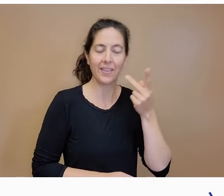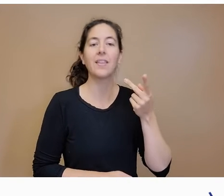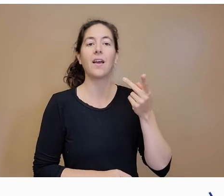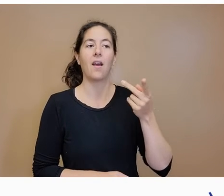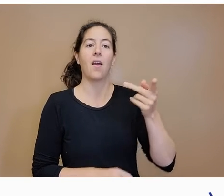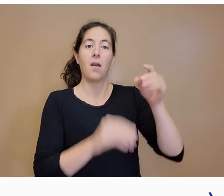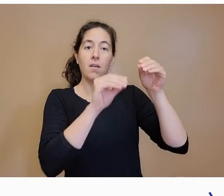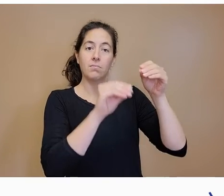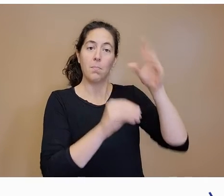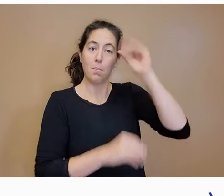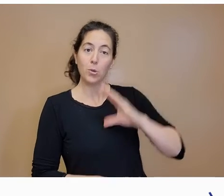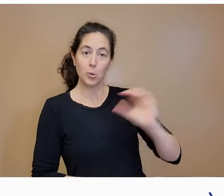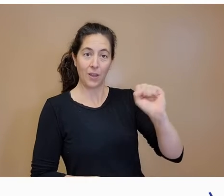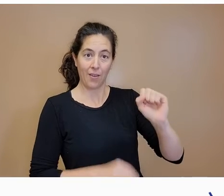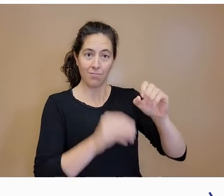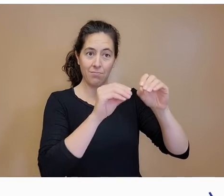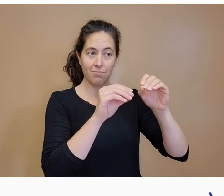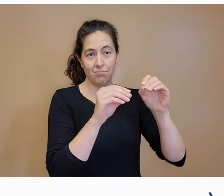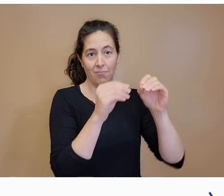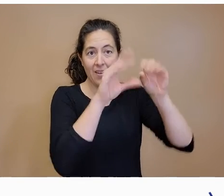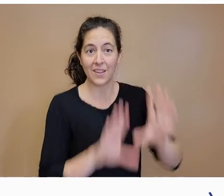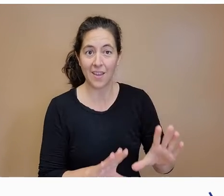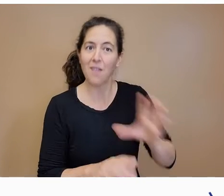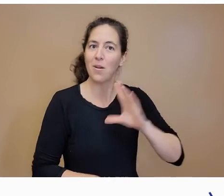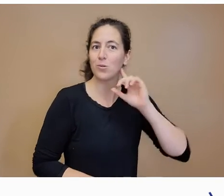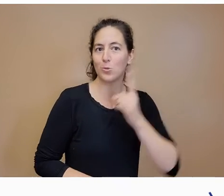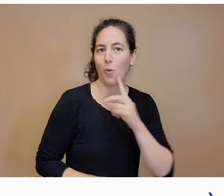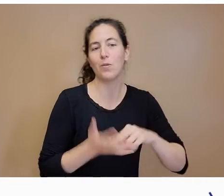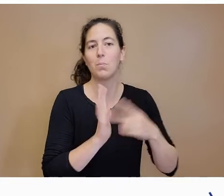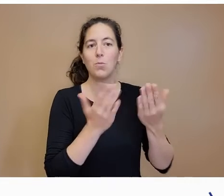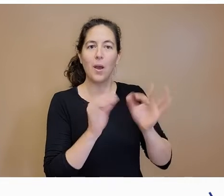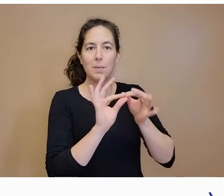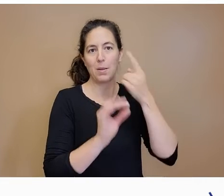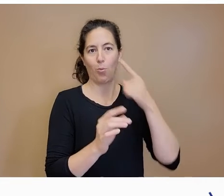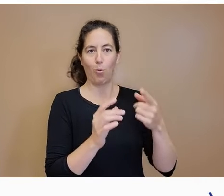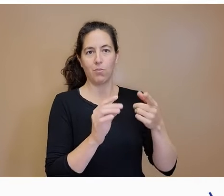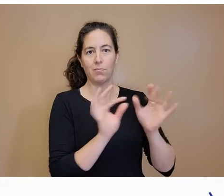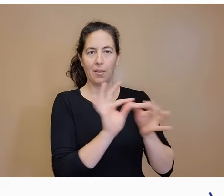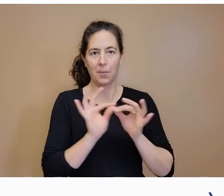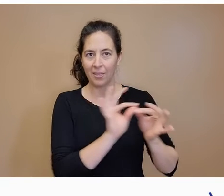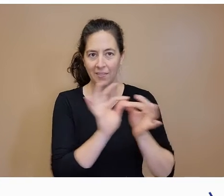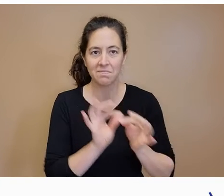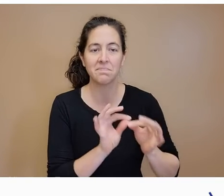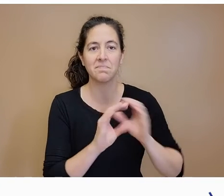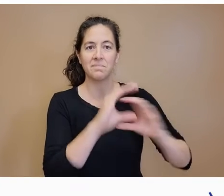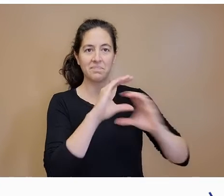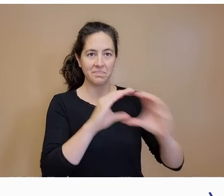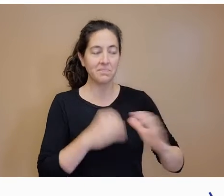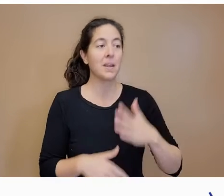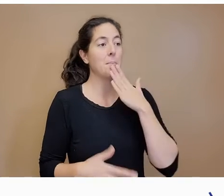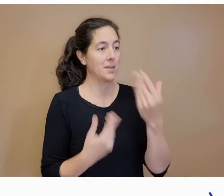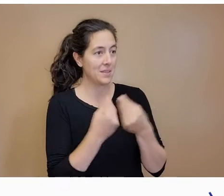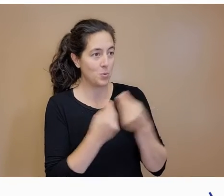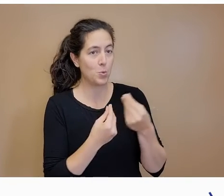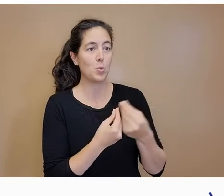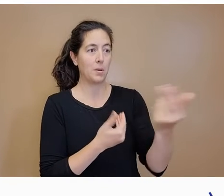est un enseignant, mais il est sourd, donc il a besoin d'une interprète pour interpréter ses réponses. Donc, merci beaucoup